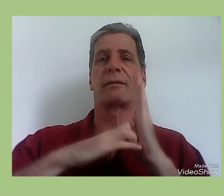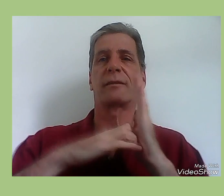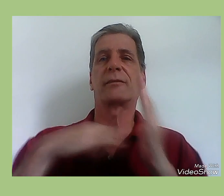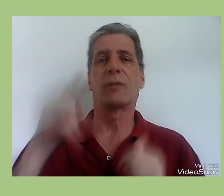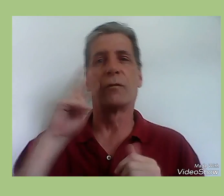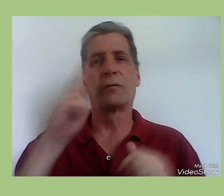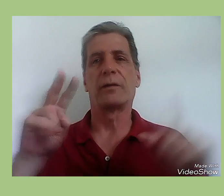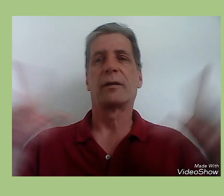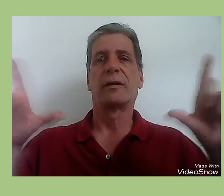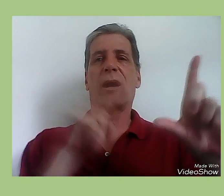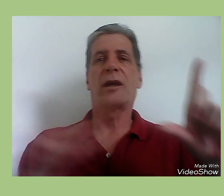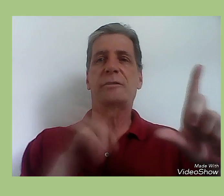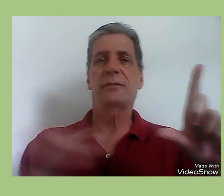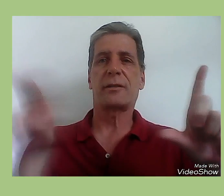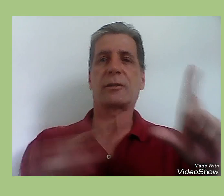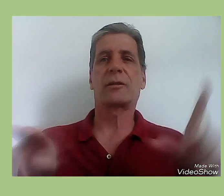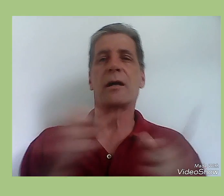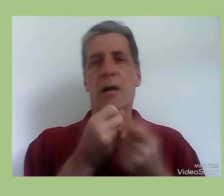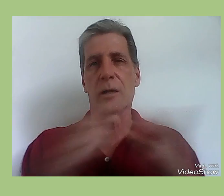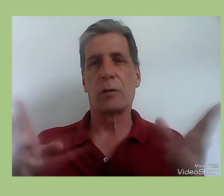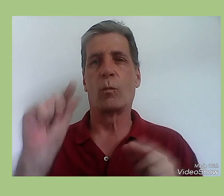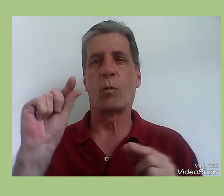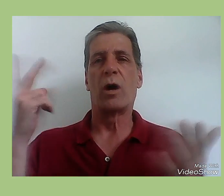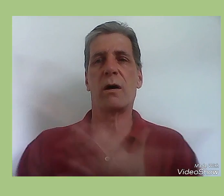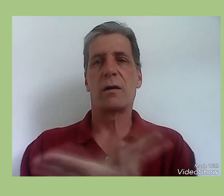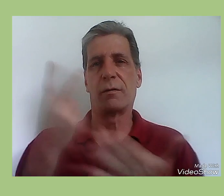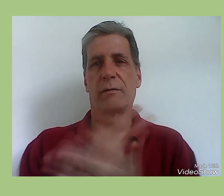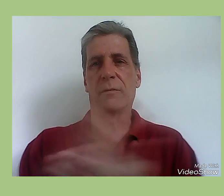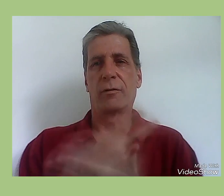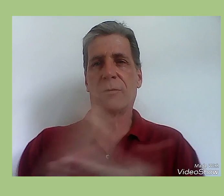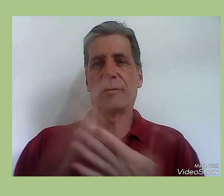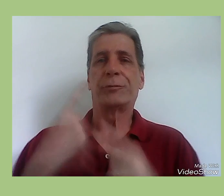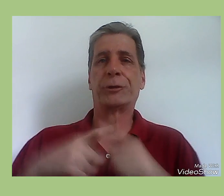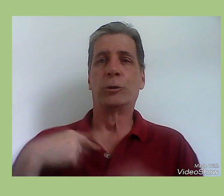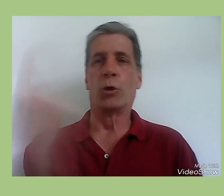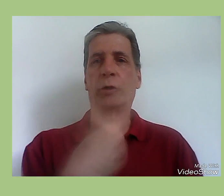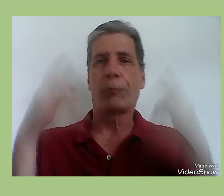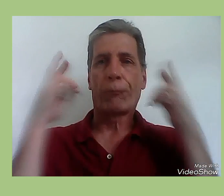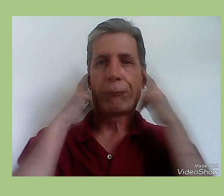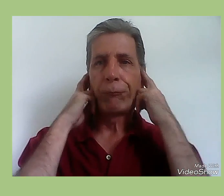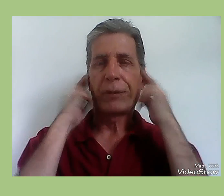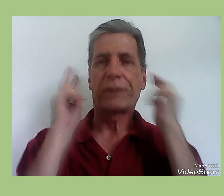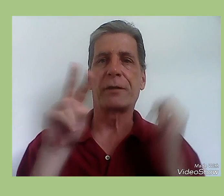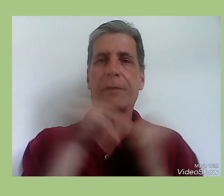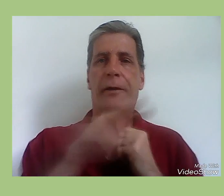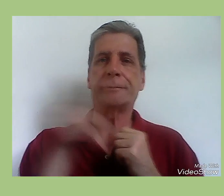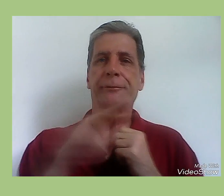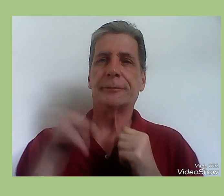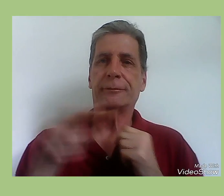para superar essa fase. Eu gostei muito, inclusive, da palavra da senadora Cátia Abreu da tribuna há poucos instantes. Mas eu, a minha opinião do PSDB, para